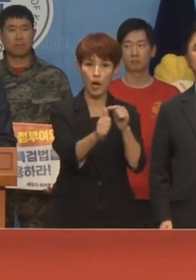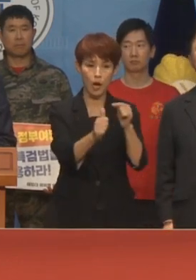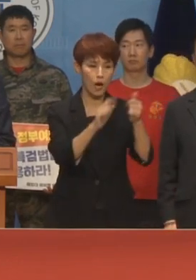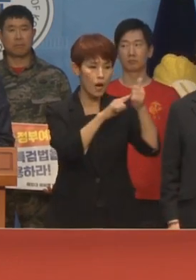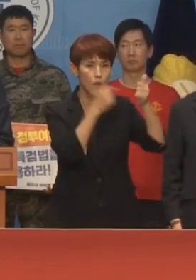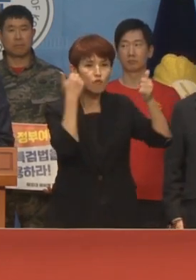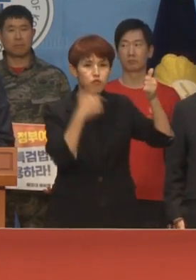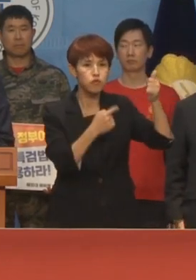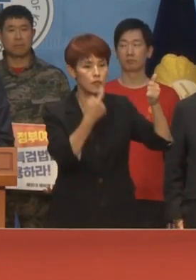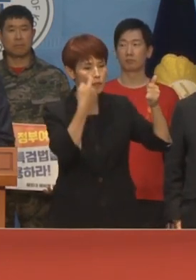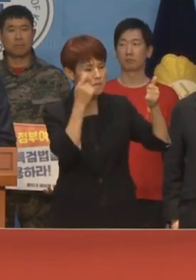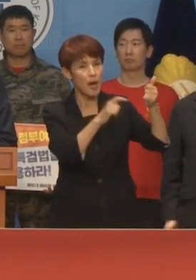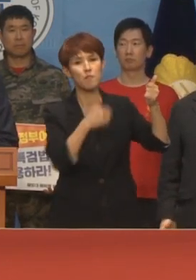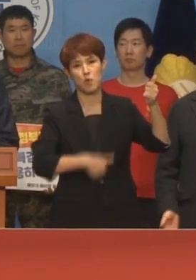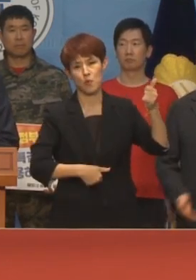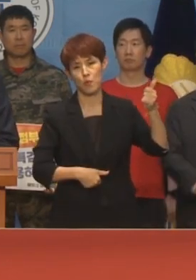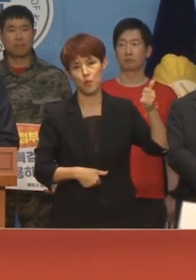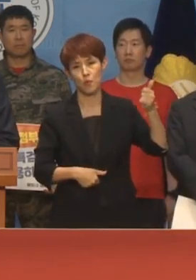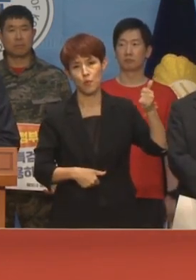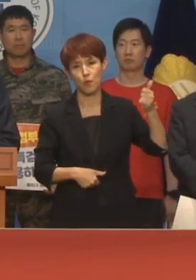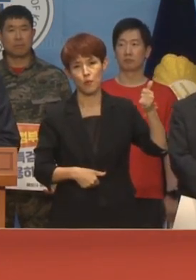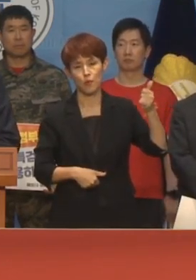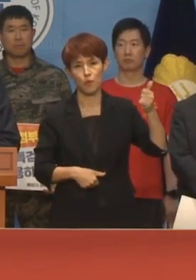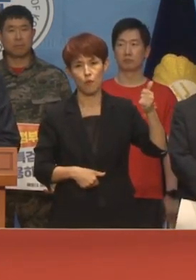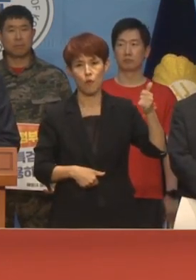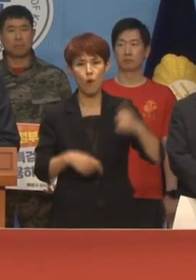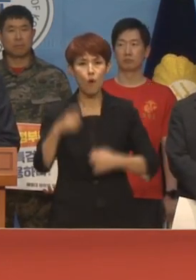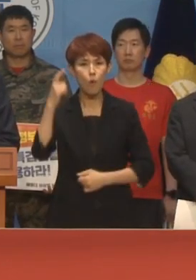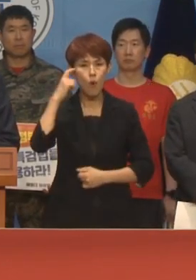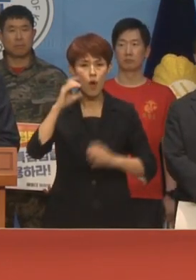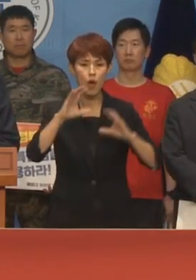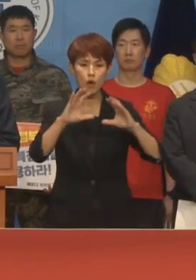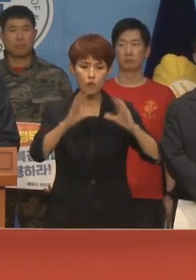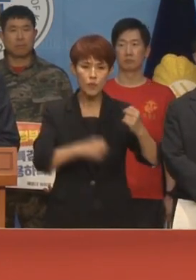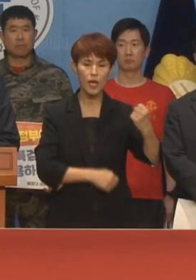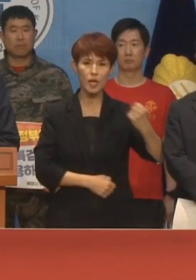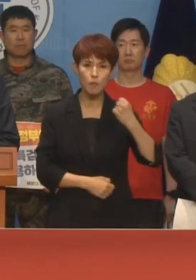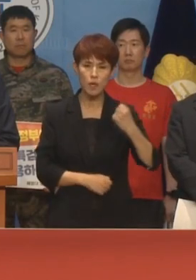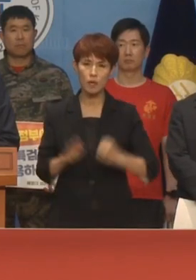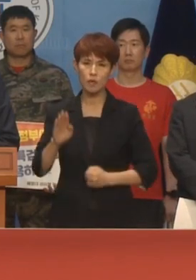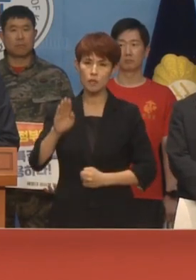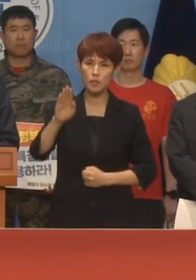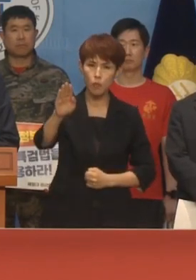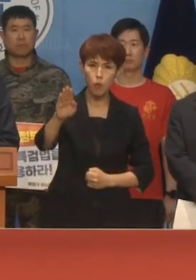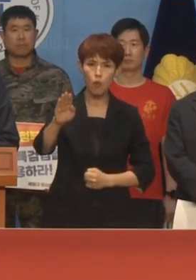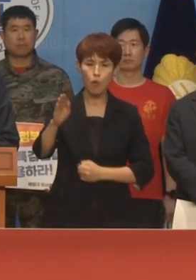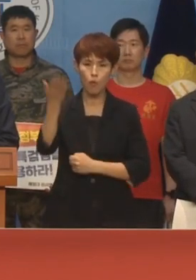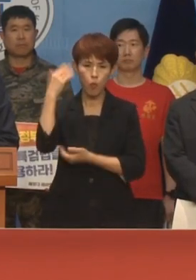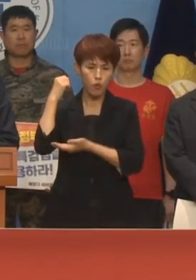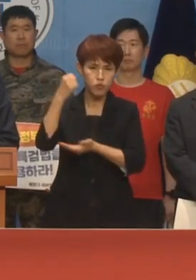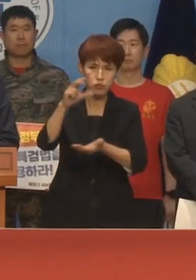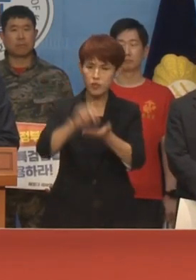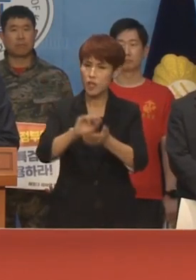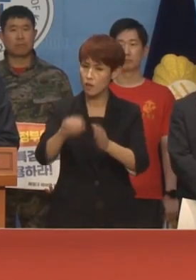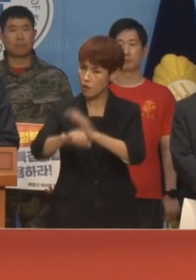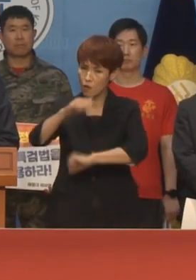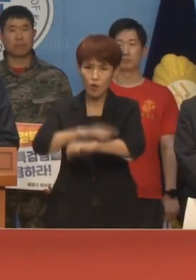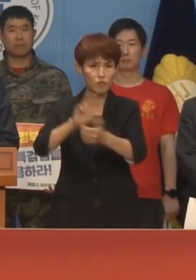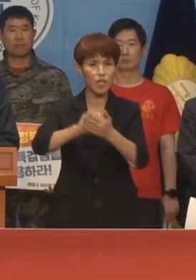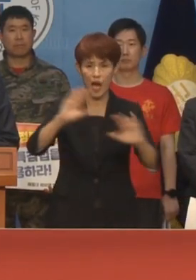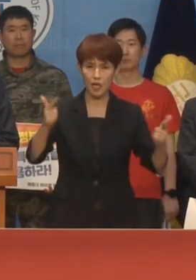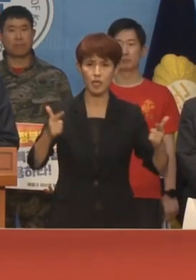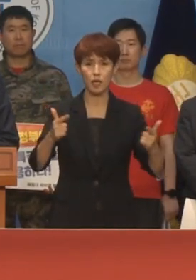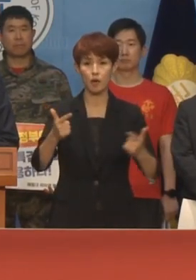합니다. 바로 이 점에서 왜 국민의힘이 진보 보수 좌우의 문제가 아닌 이 법을